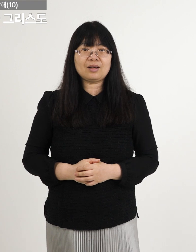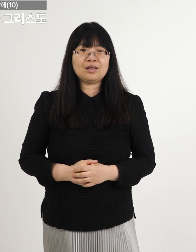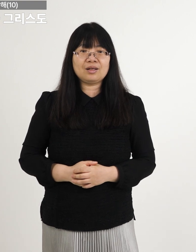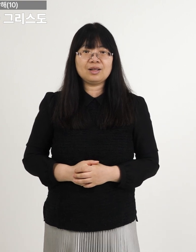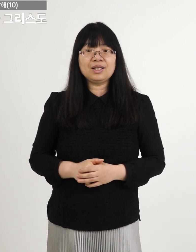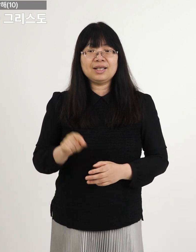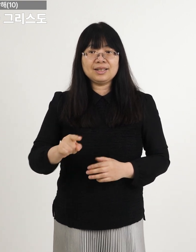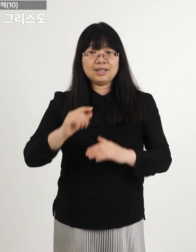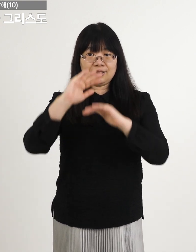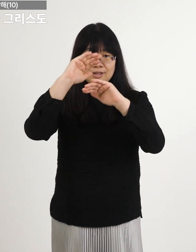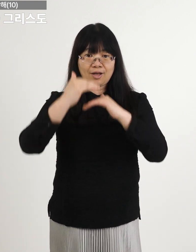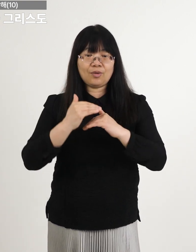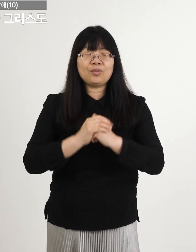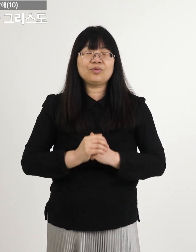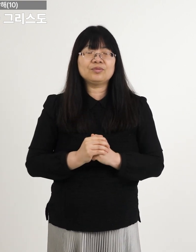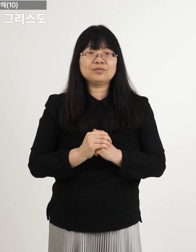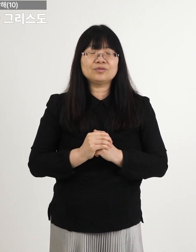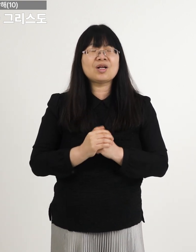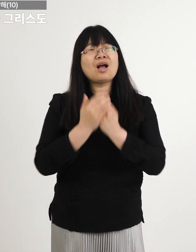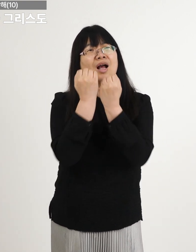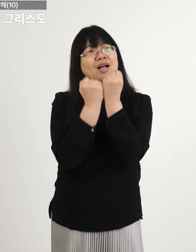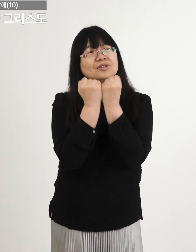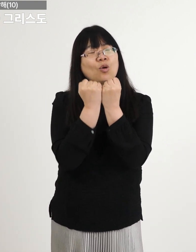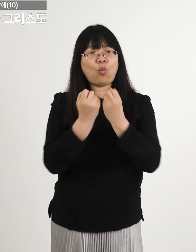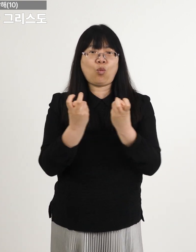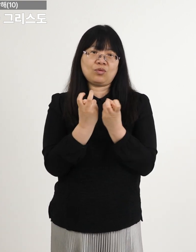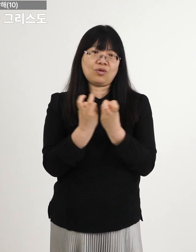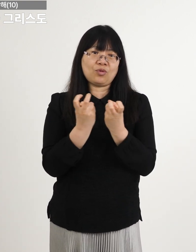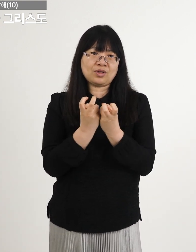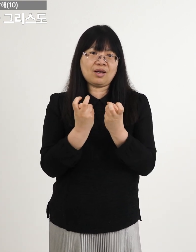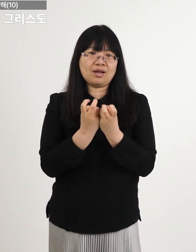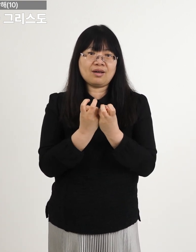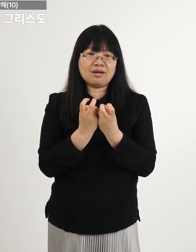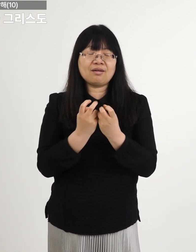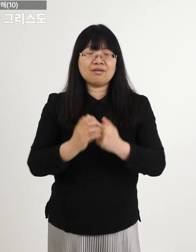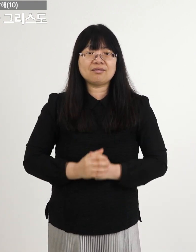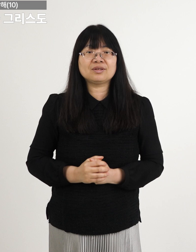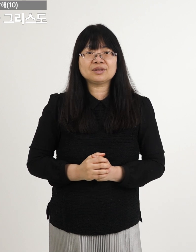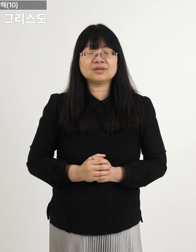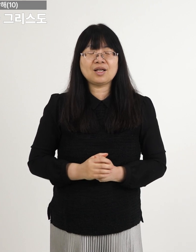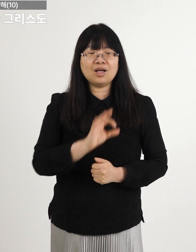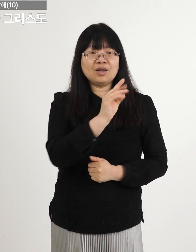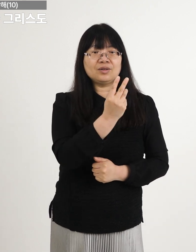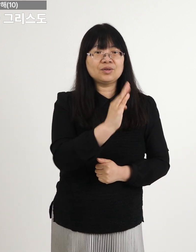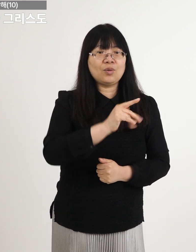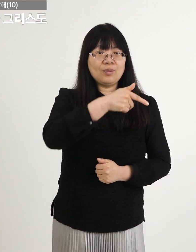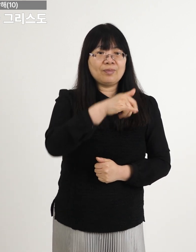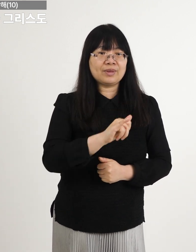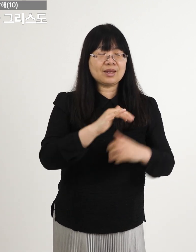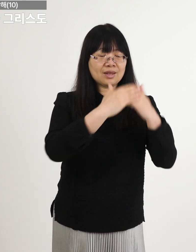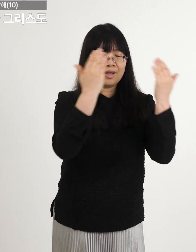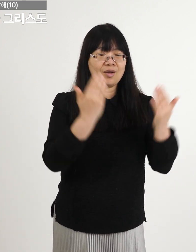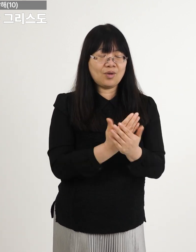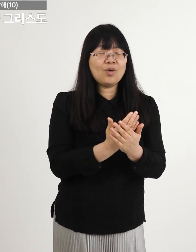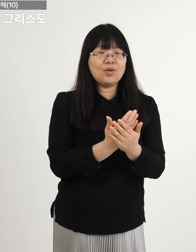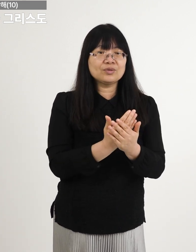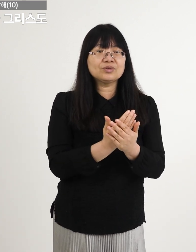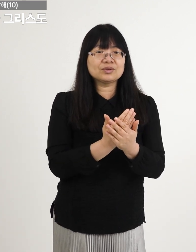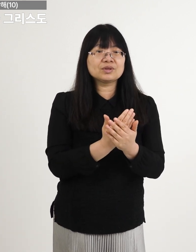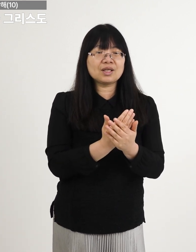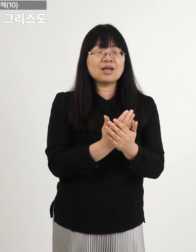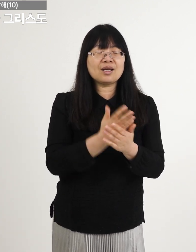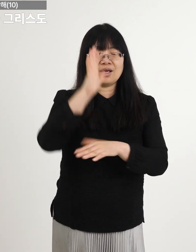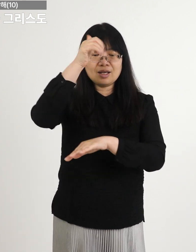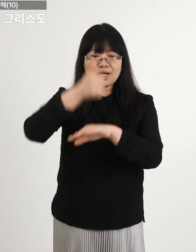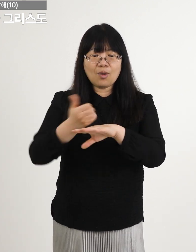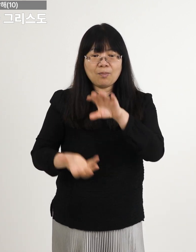이 본문을 어떻게 해석하느냐에 따라서 욥기 전체가 바로 결론이 날 수도